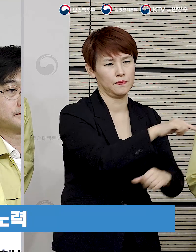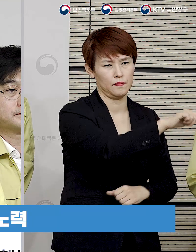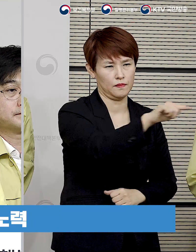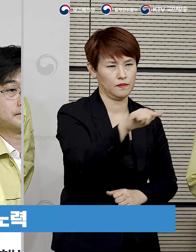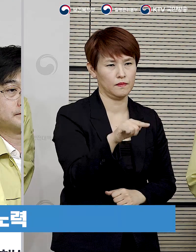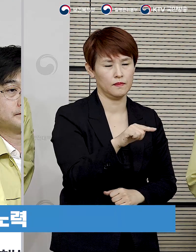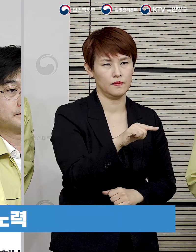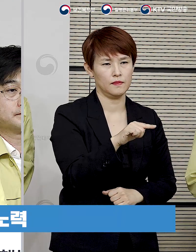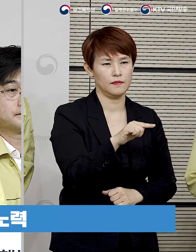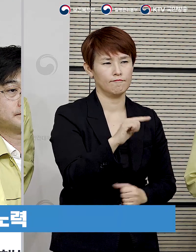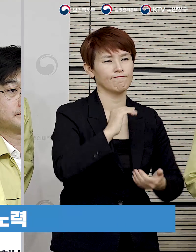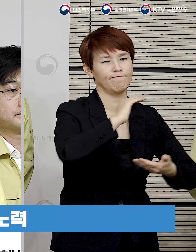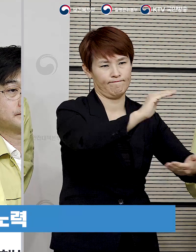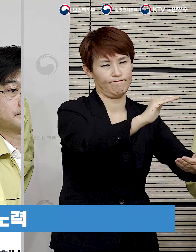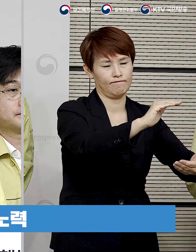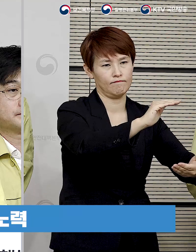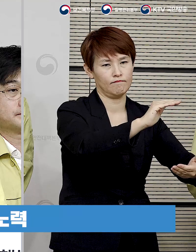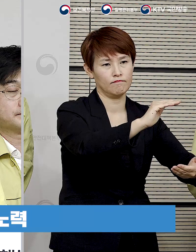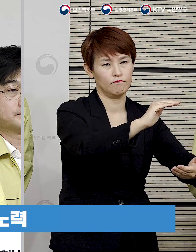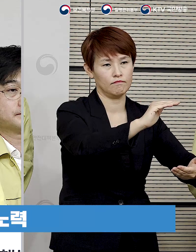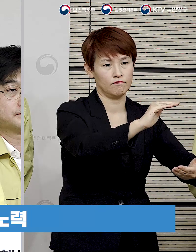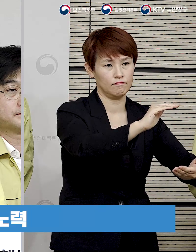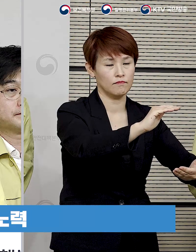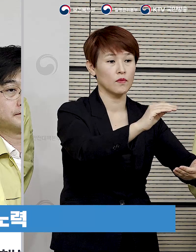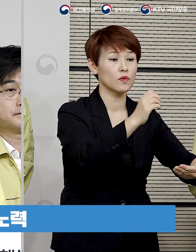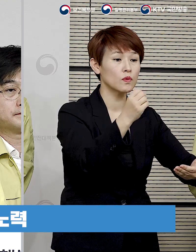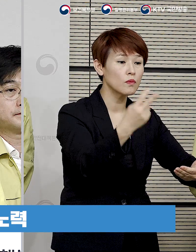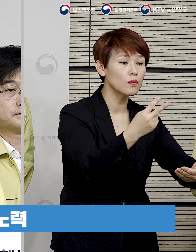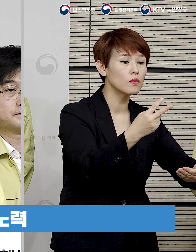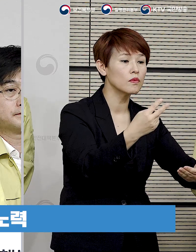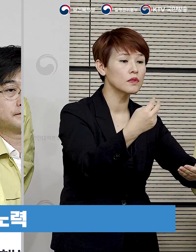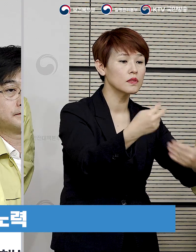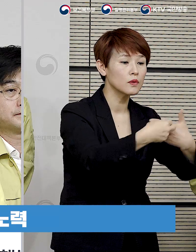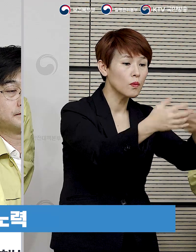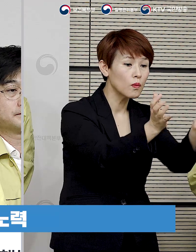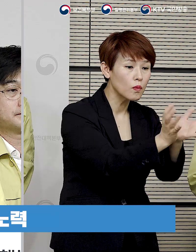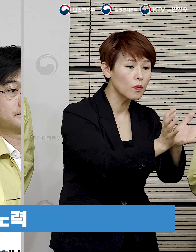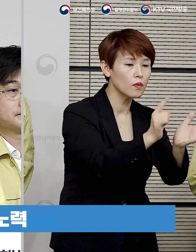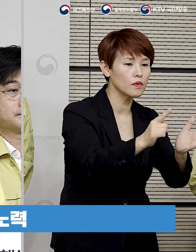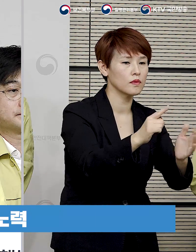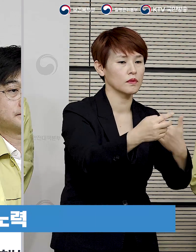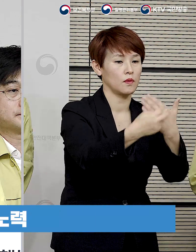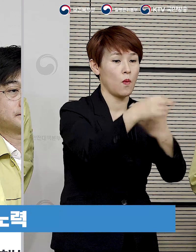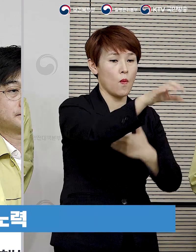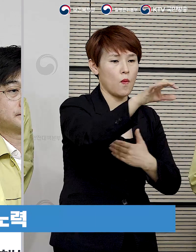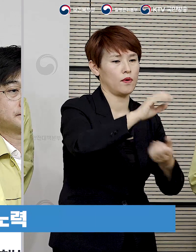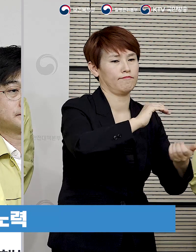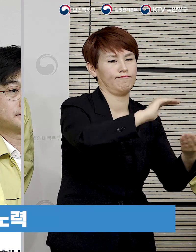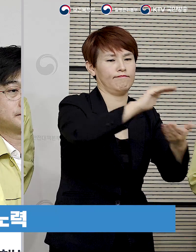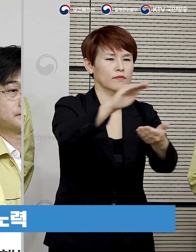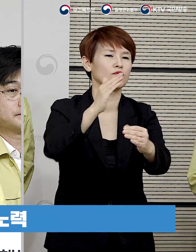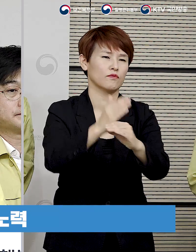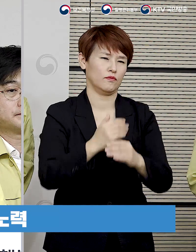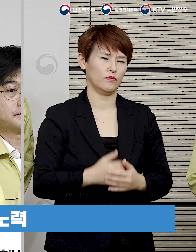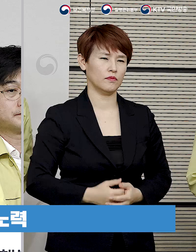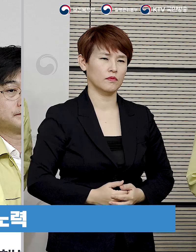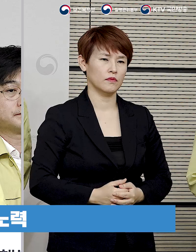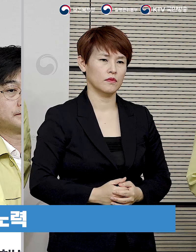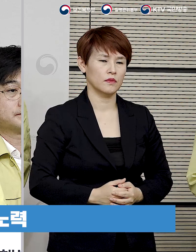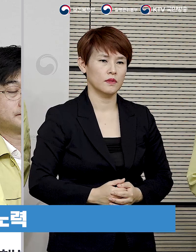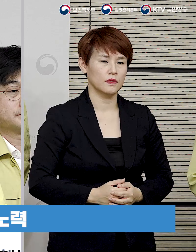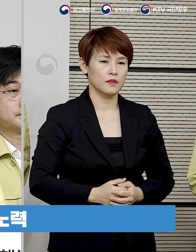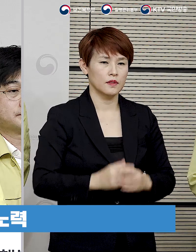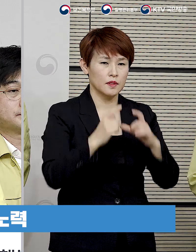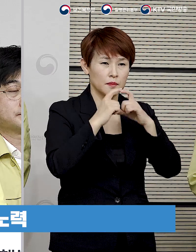단체들을 중심으로 저희가 단체들에게 제공을 해주고 단체들이 다시 의료기관들에게 재배분하는 형식으로 공급은 되고 있는